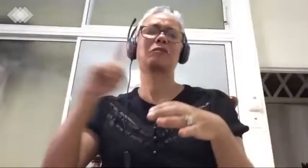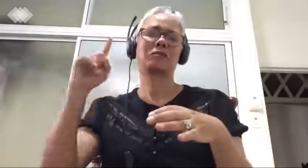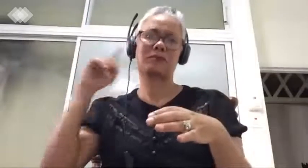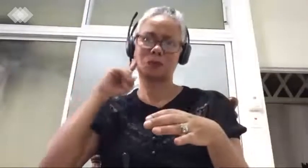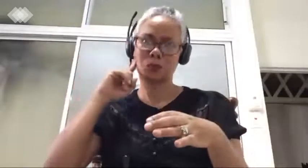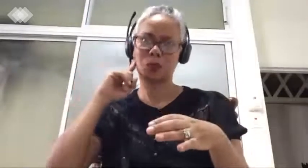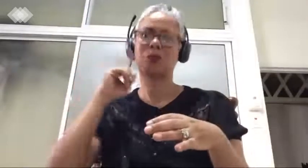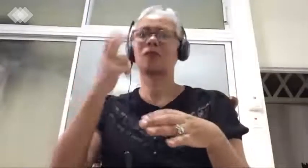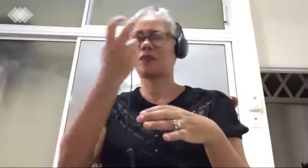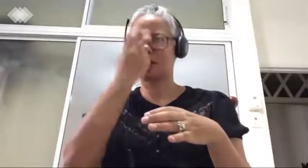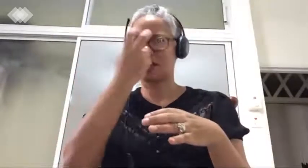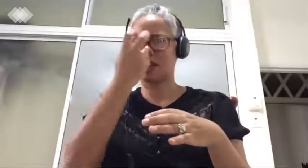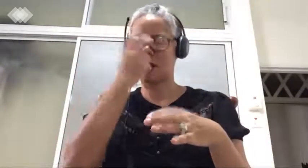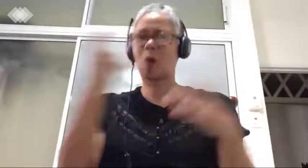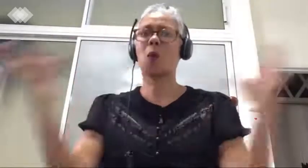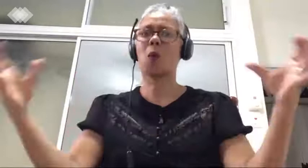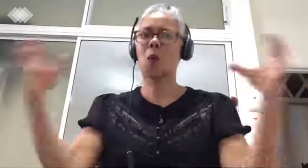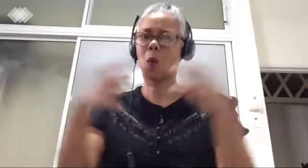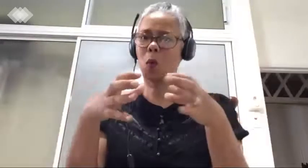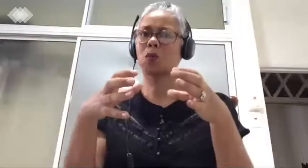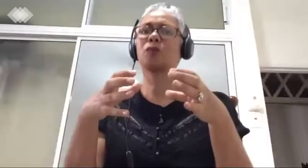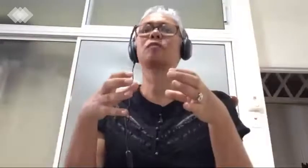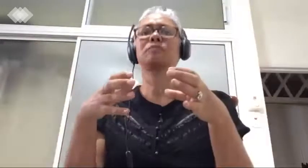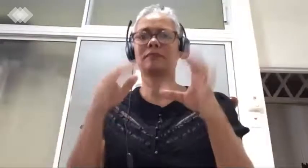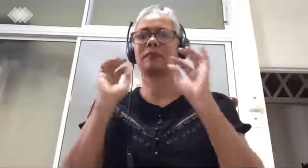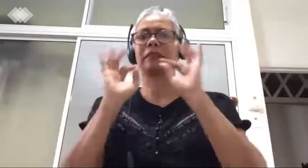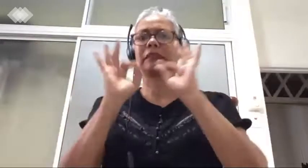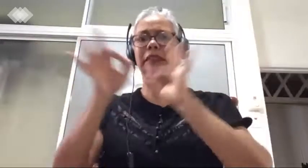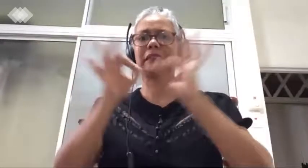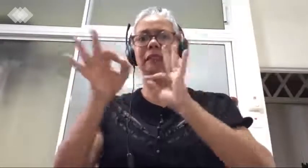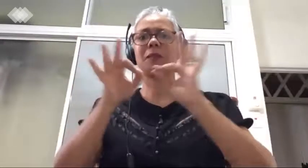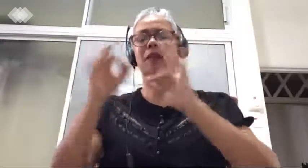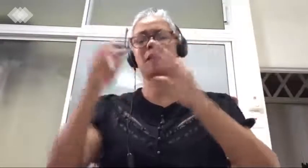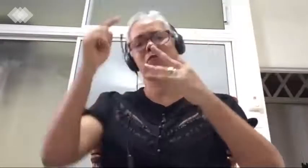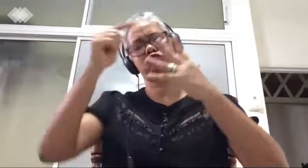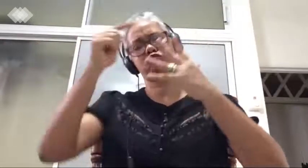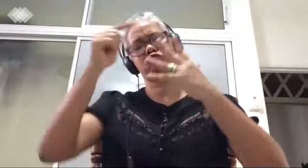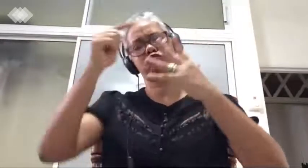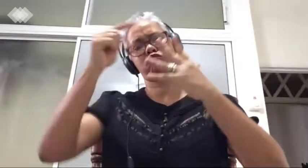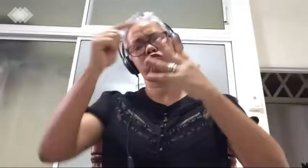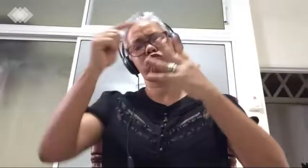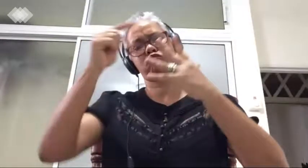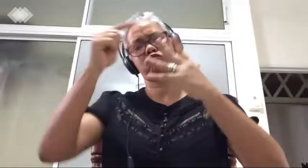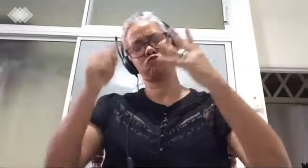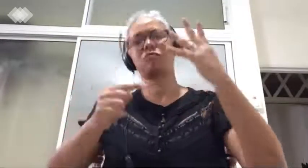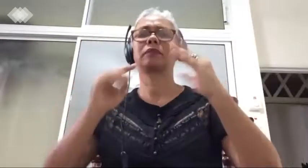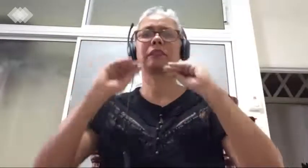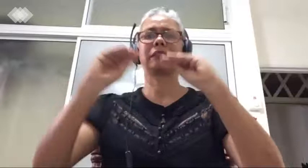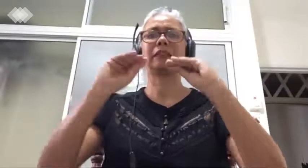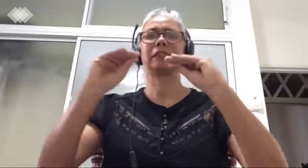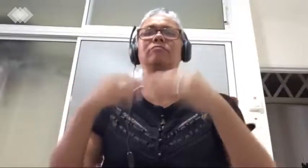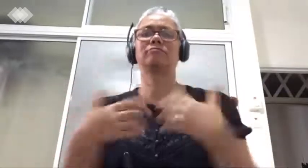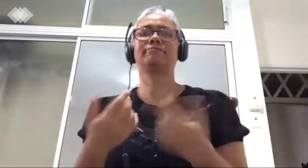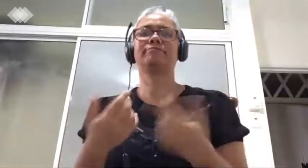ciegos y cómo acompañar y cómo trabajar con la comunidad sorda fue parte del